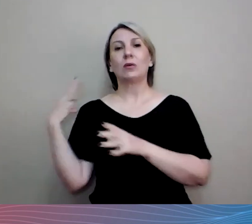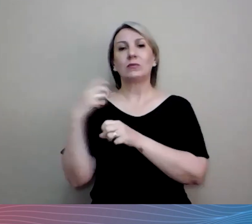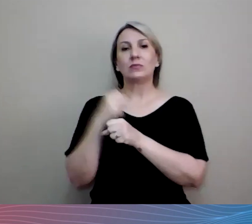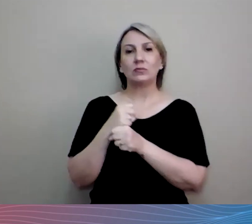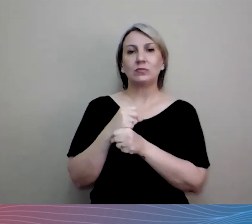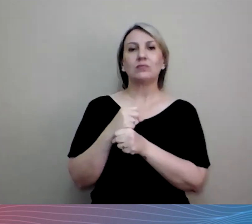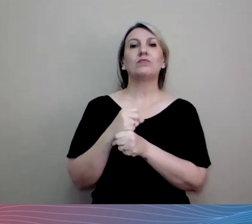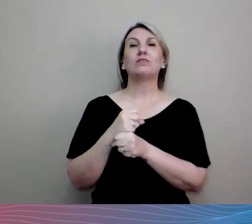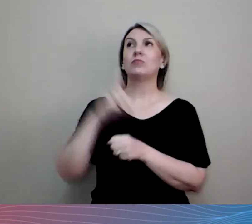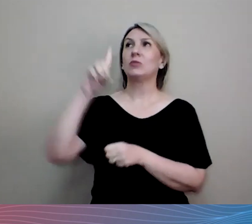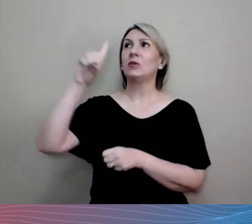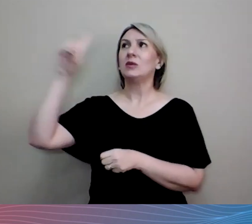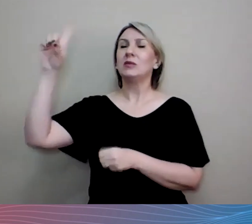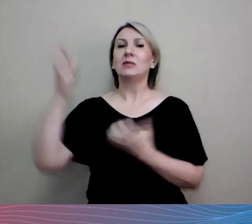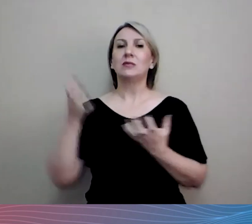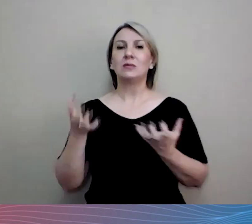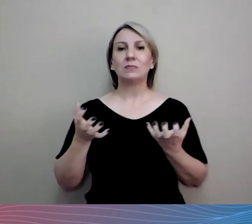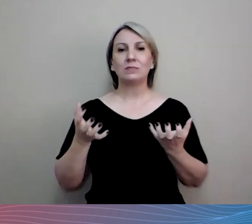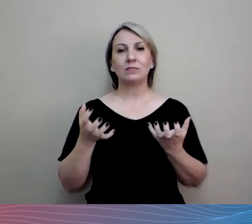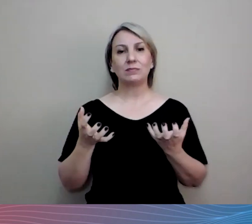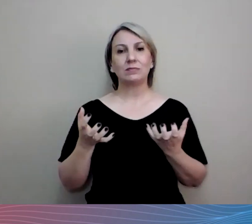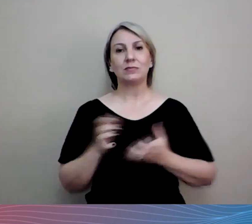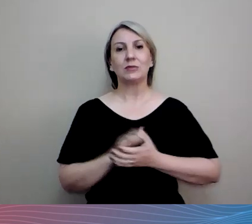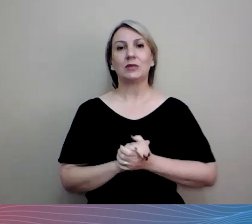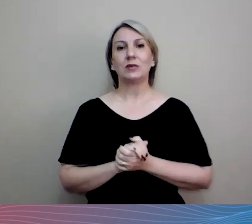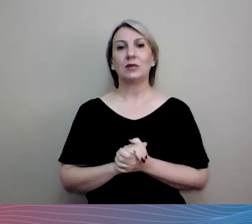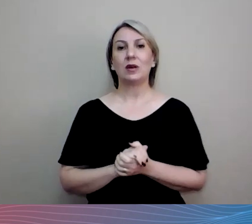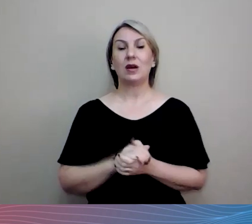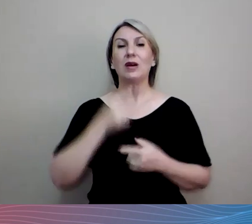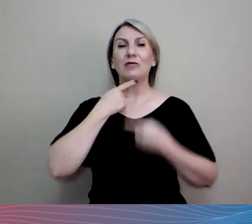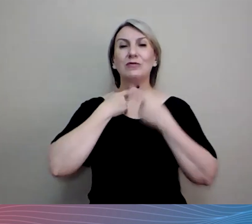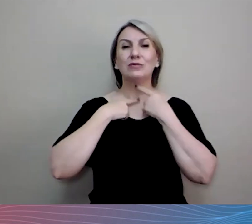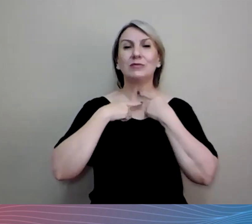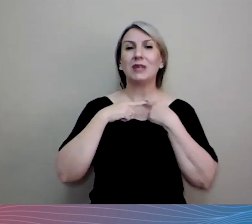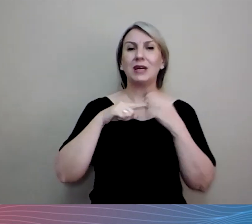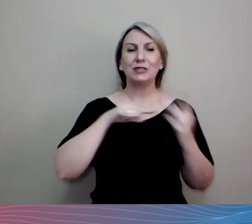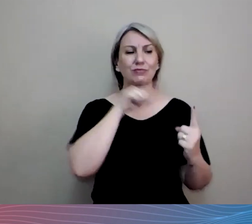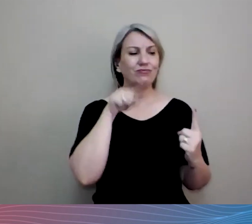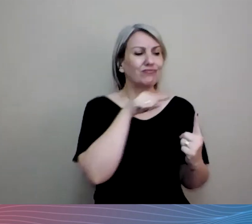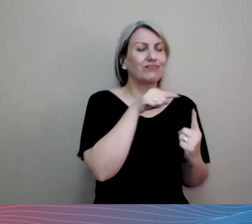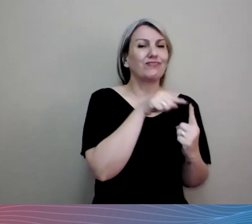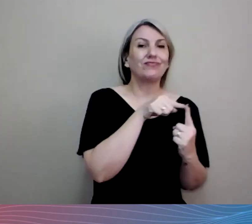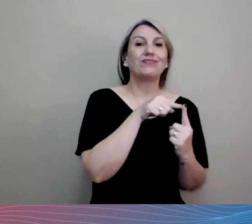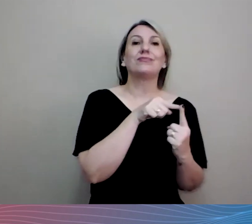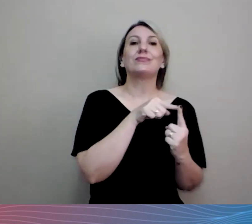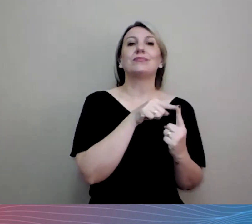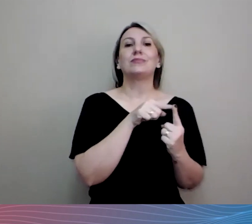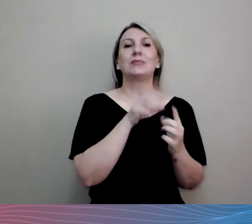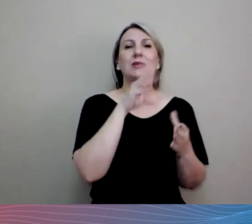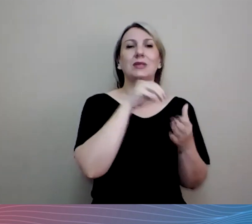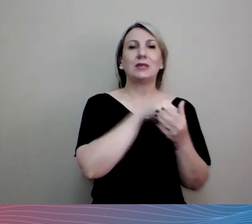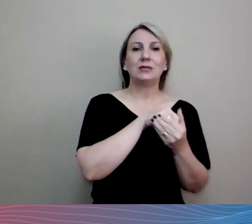quer, que está dentro do beneplácito da sua vontade. E além do